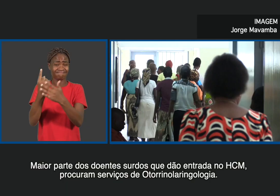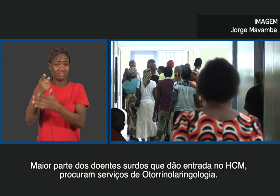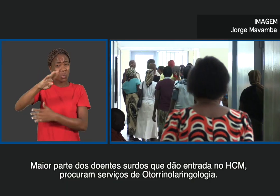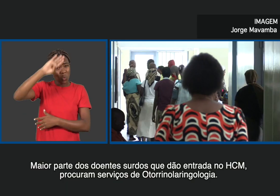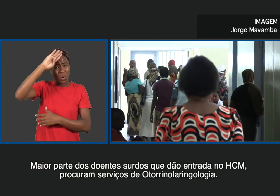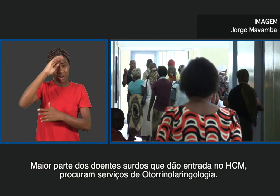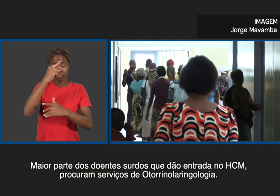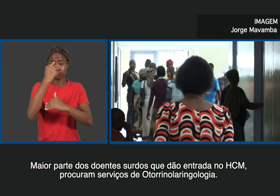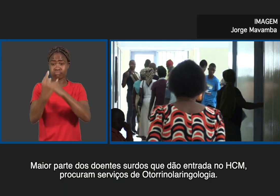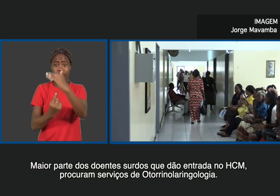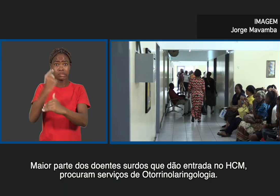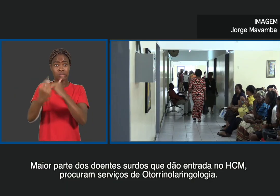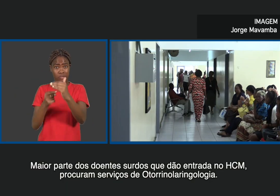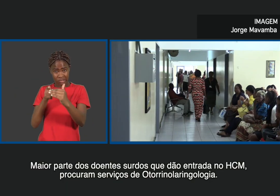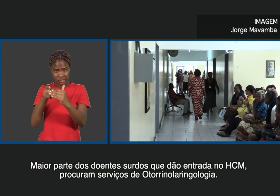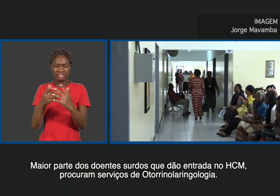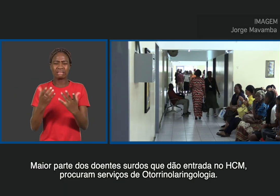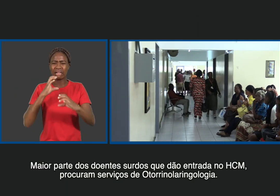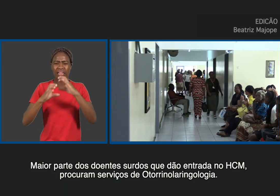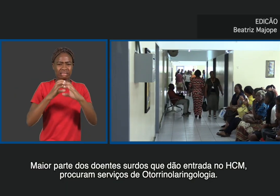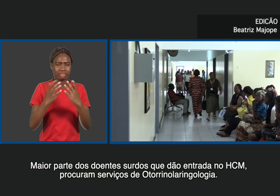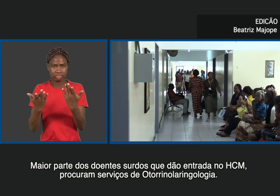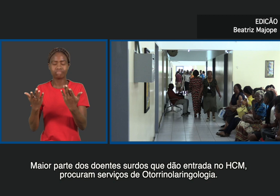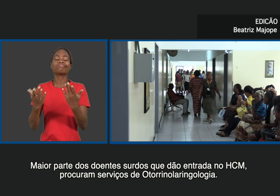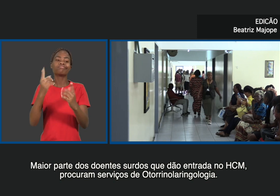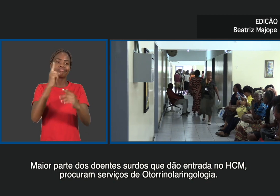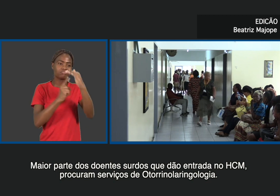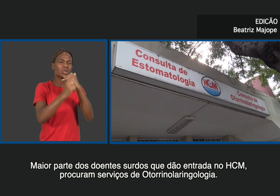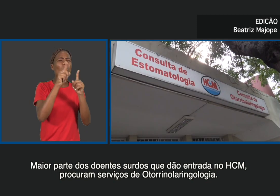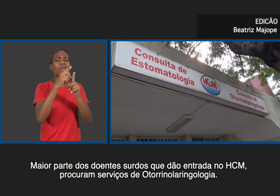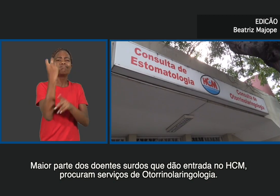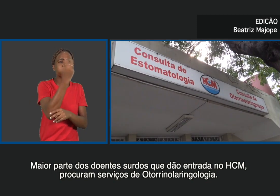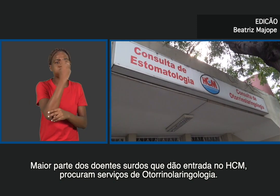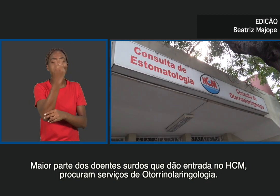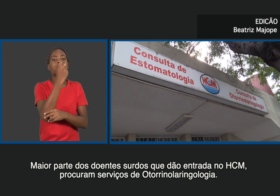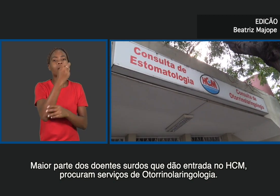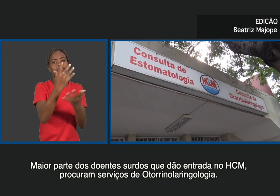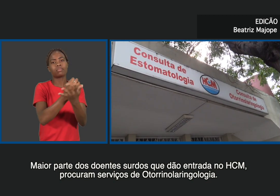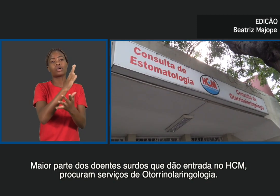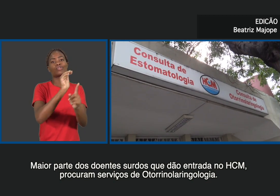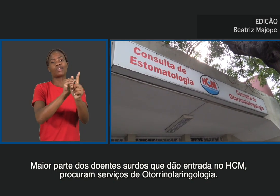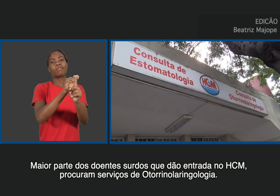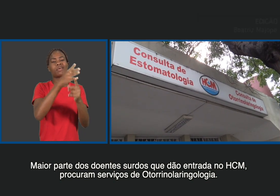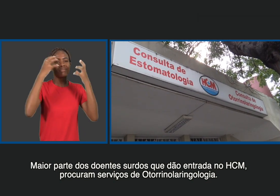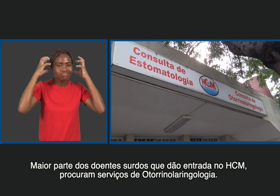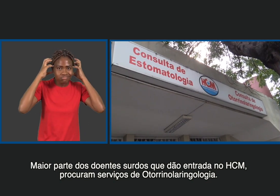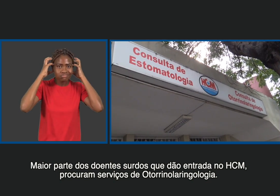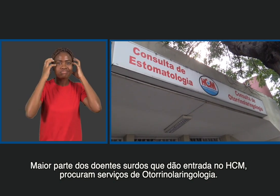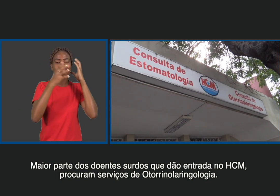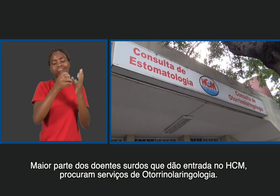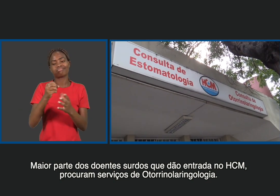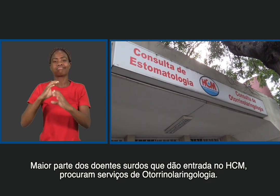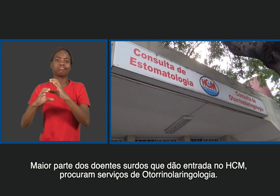A maior parte dos doentes surdos que dão entrada no Hospital Central do Maputo procuram serviços de doutorino